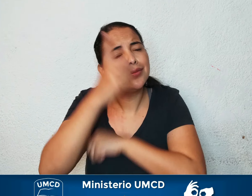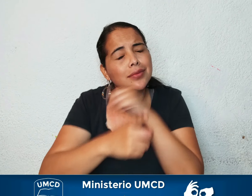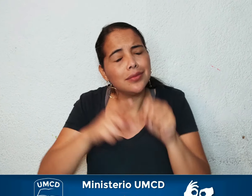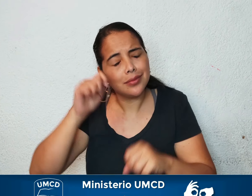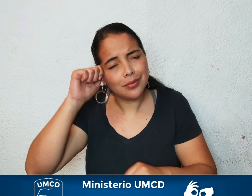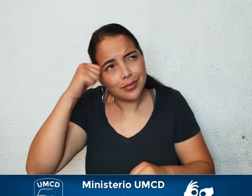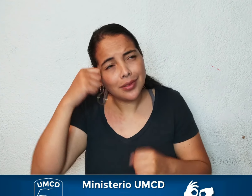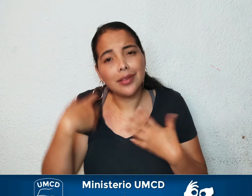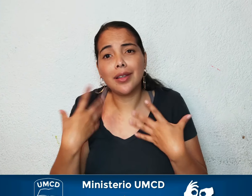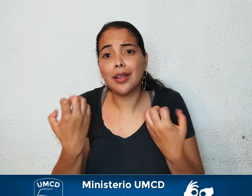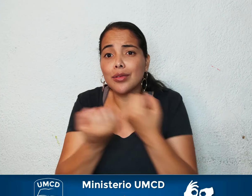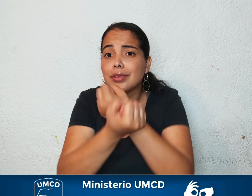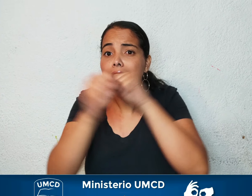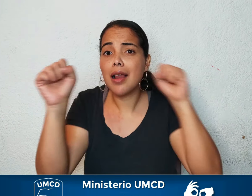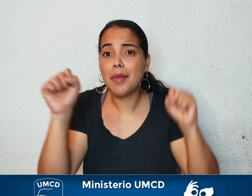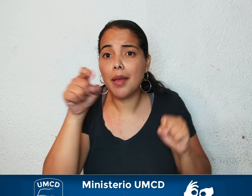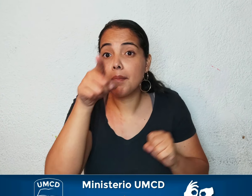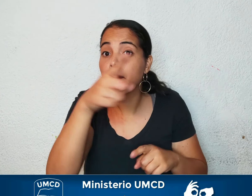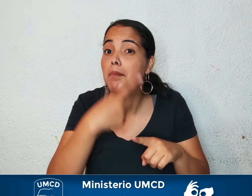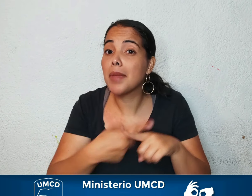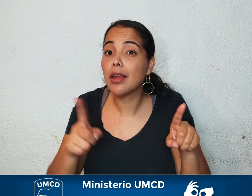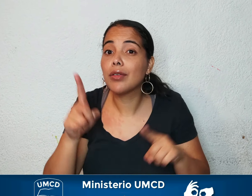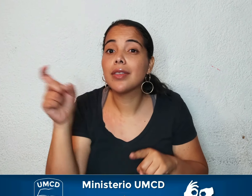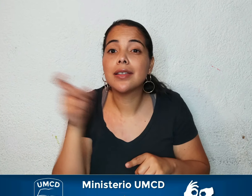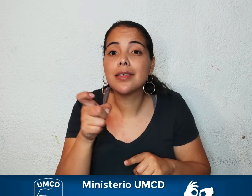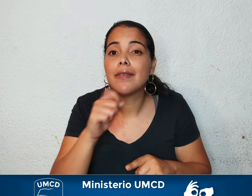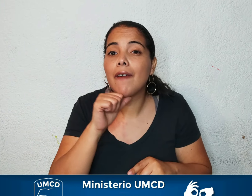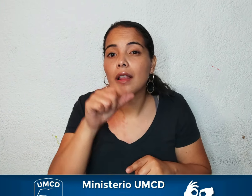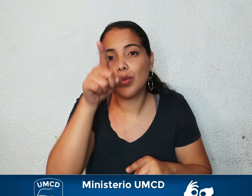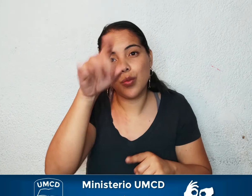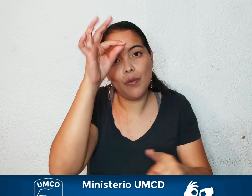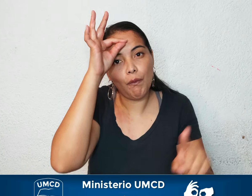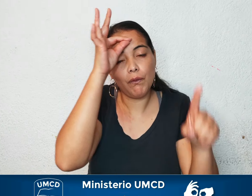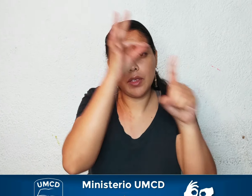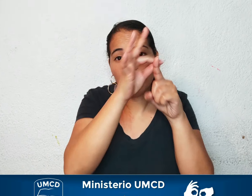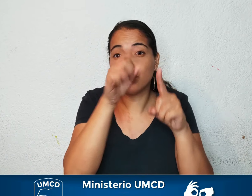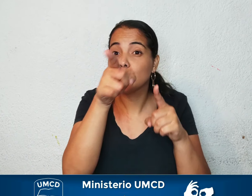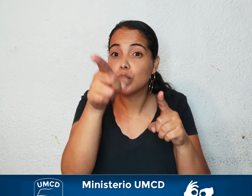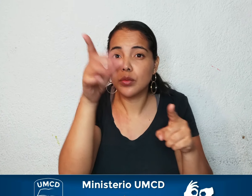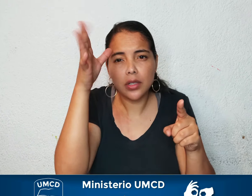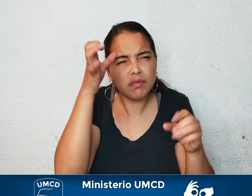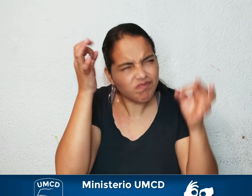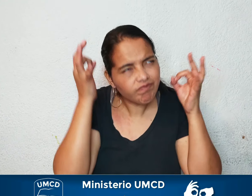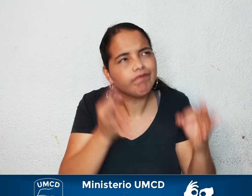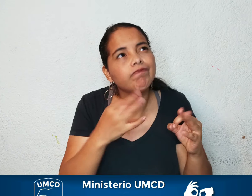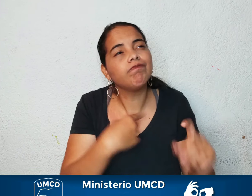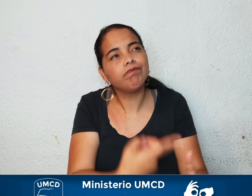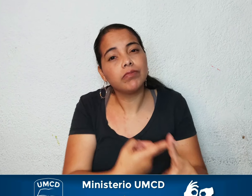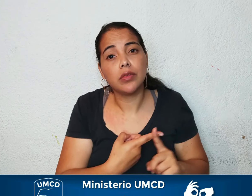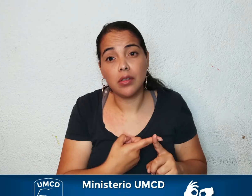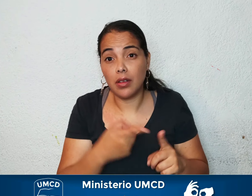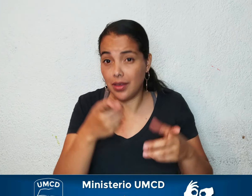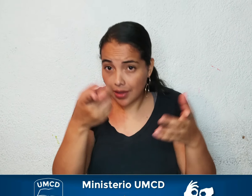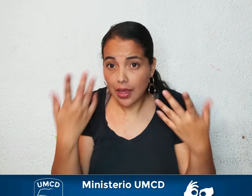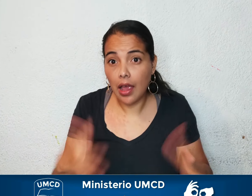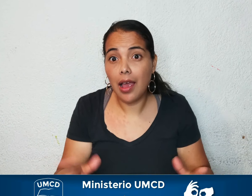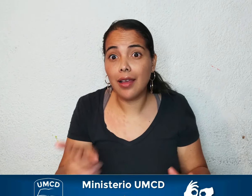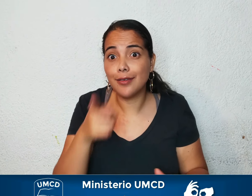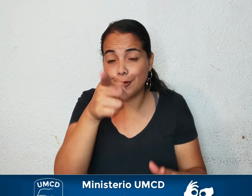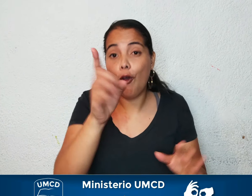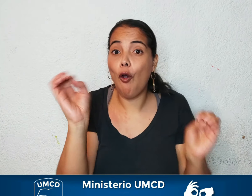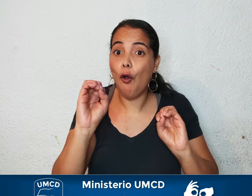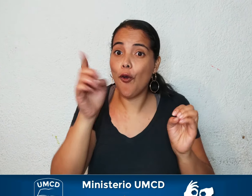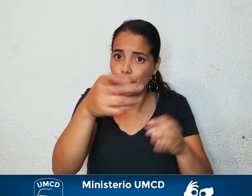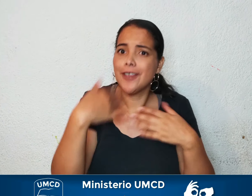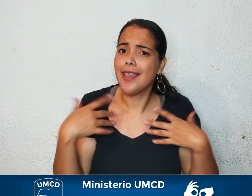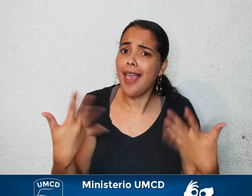salvación solamente por fe, si usted cree que Cristo murió por sus pecados. Y si usted ya ha